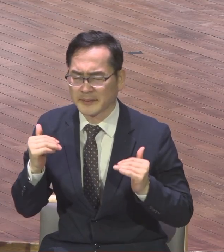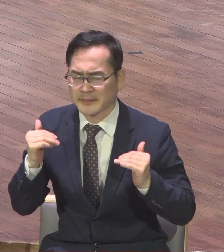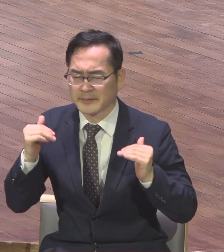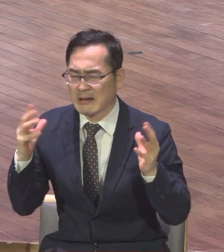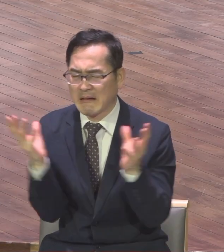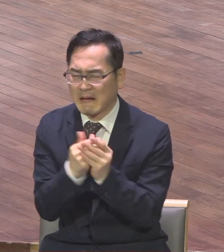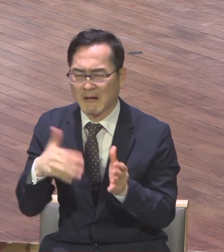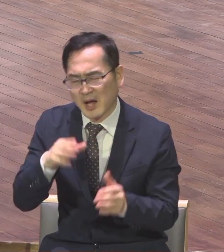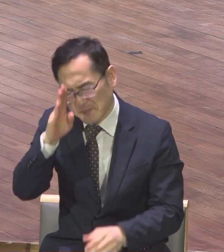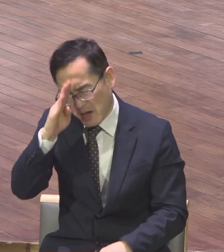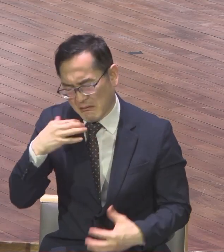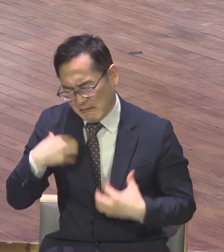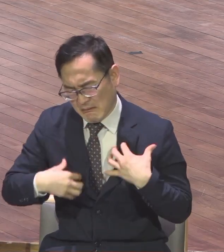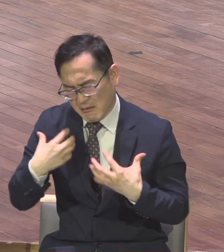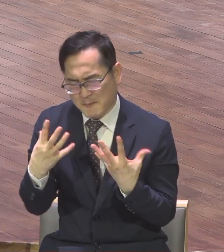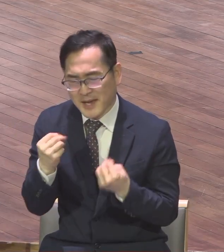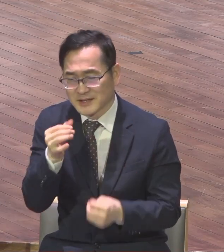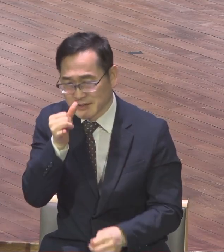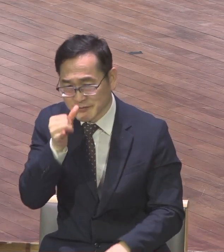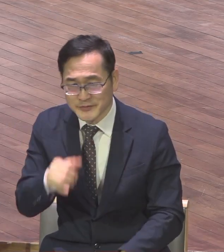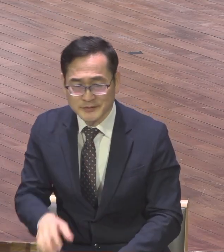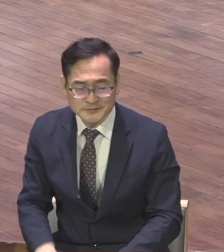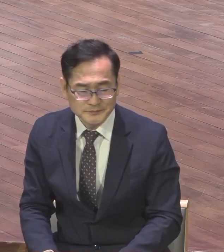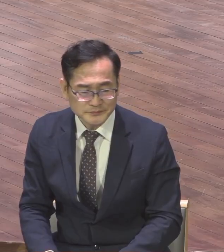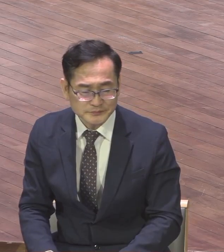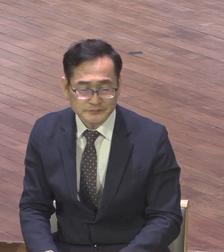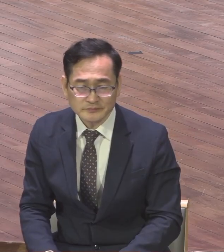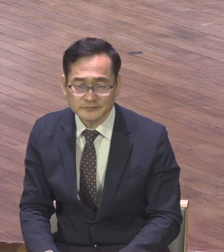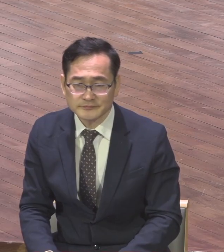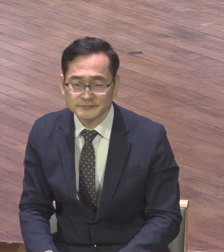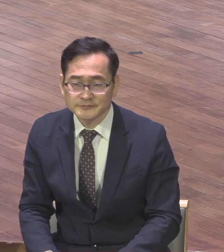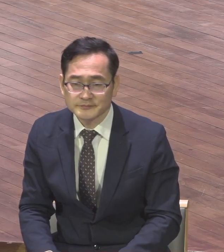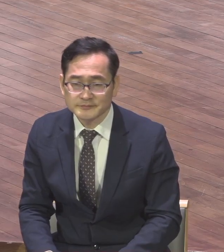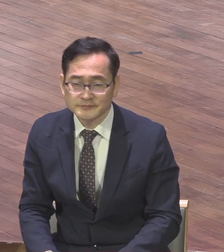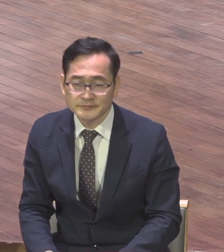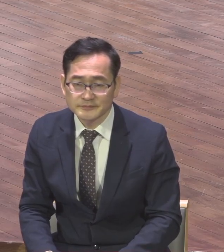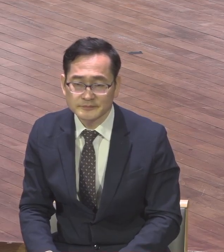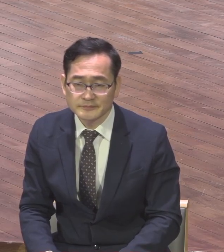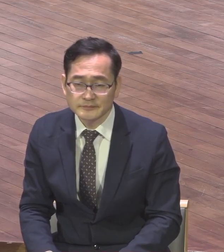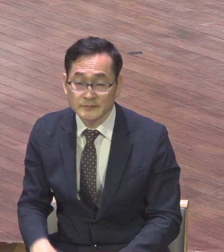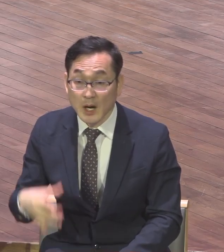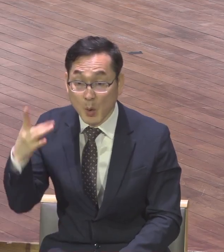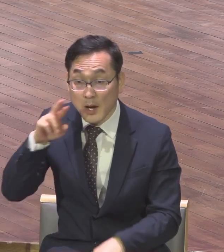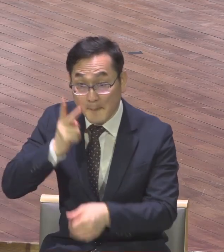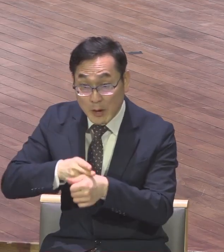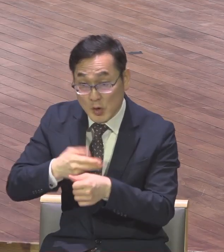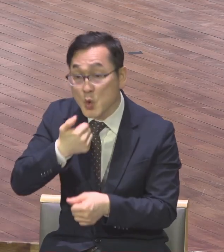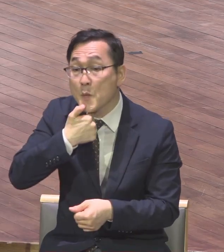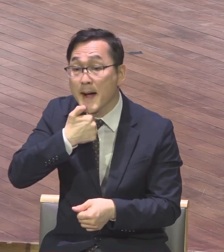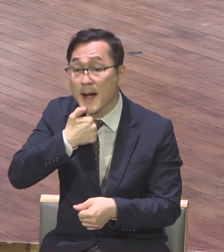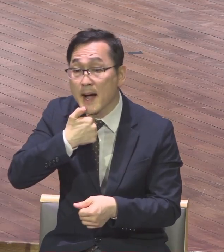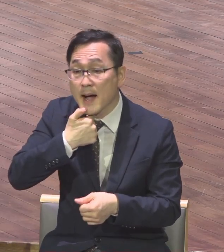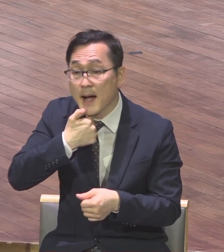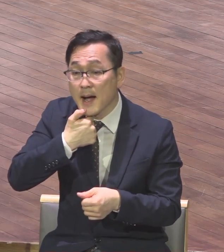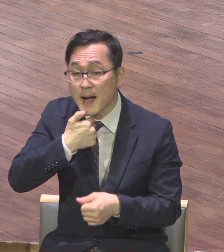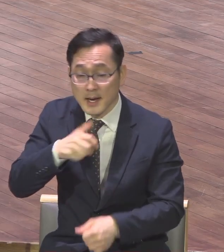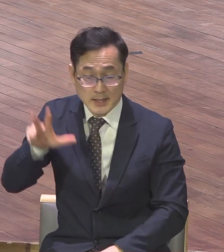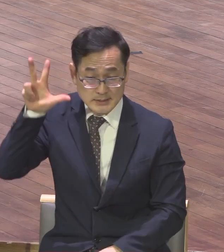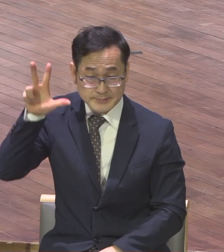없는 어마어마한 집안에 어마어마한 신분에 로마 신문가 가지고 모든 것 다 가진